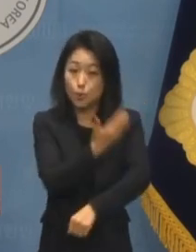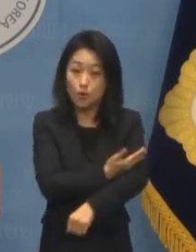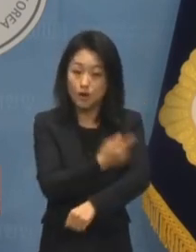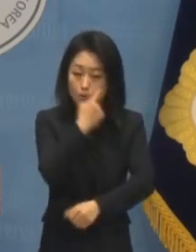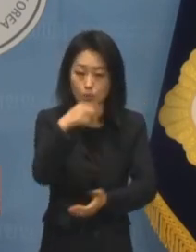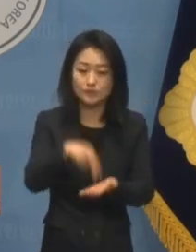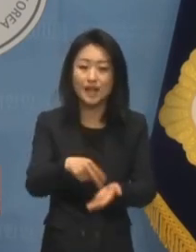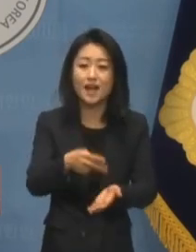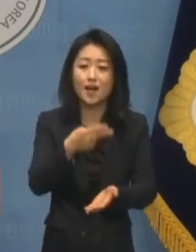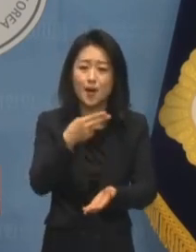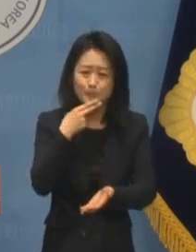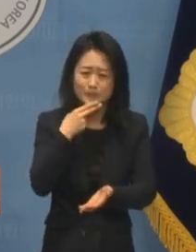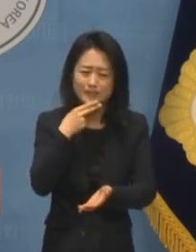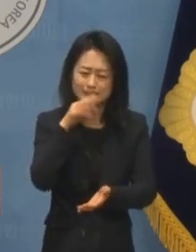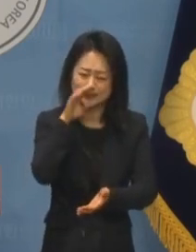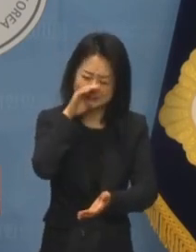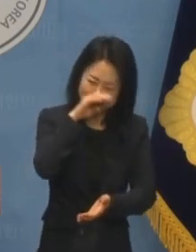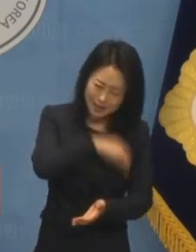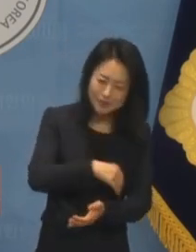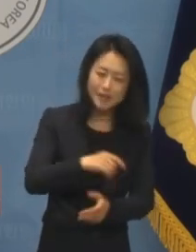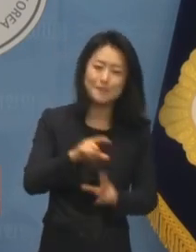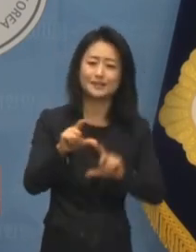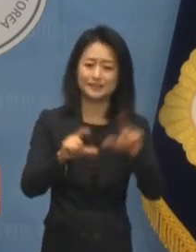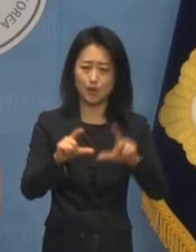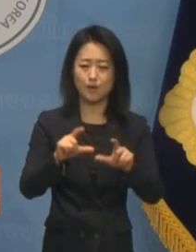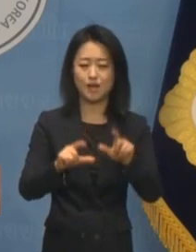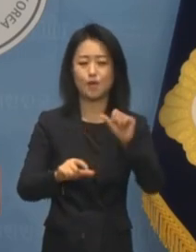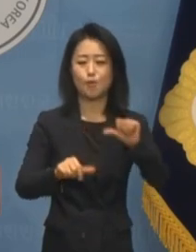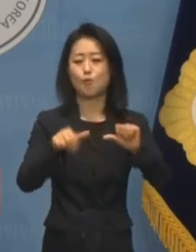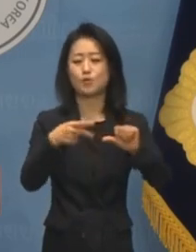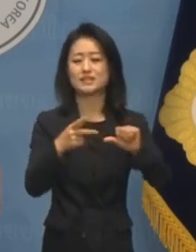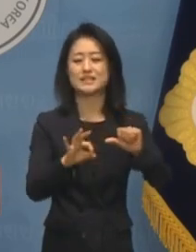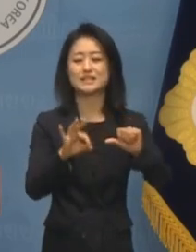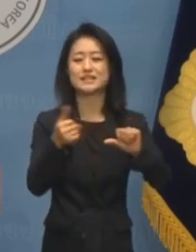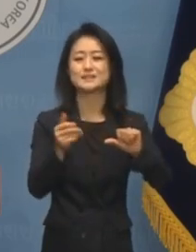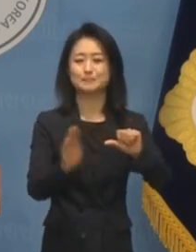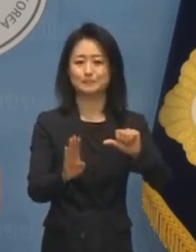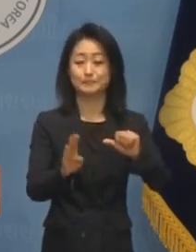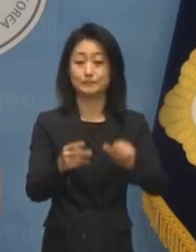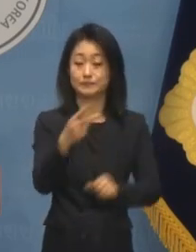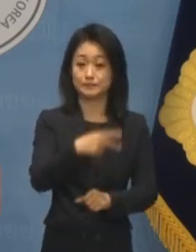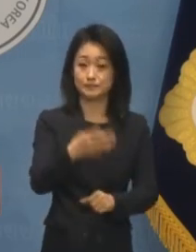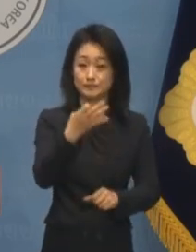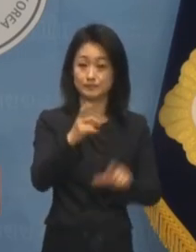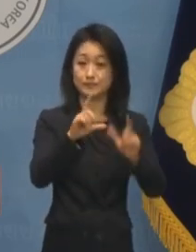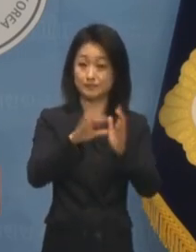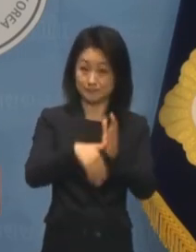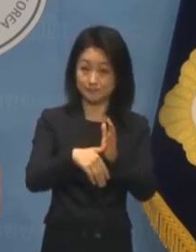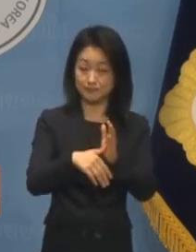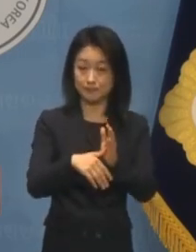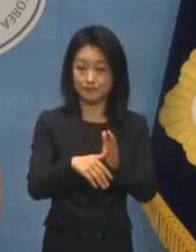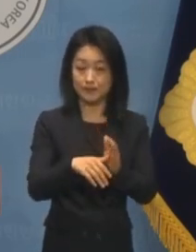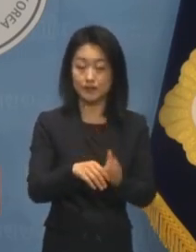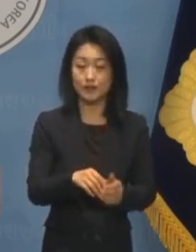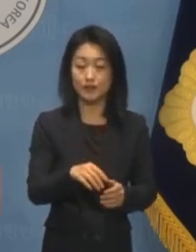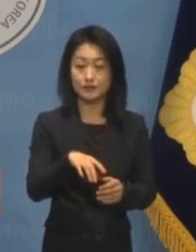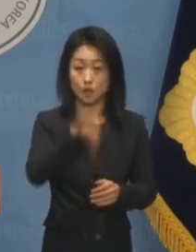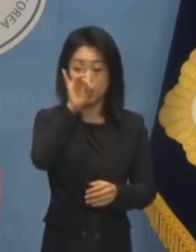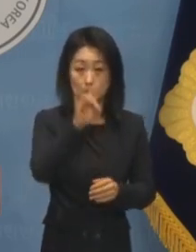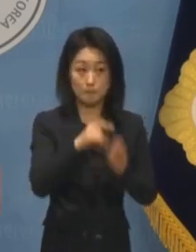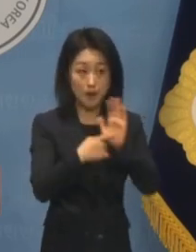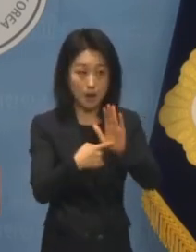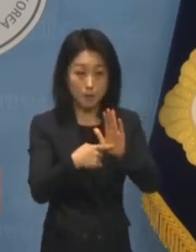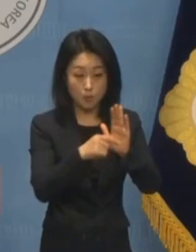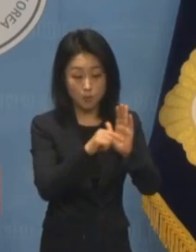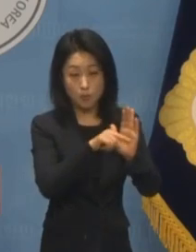않는 참담한 수준이라는 의미입니다. 2014년 관련 지표가 발표된 이후